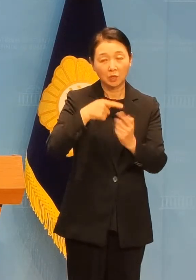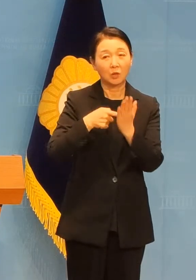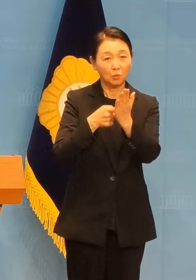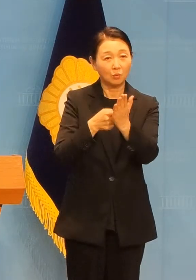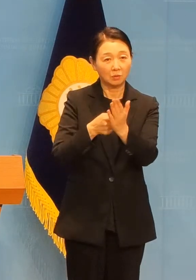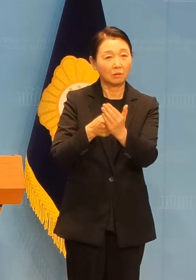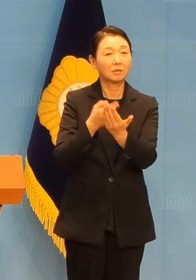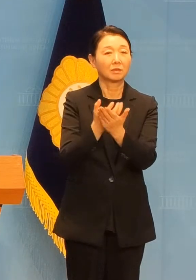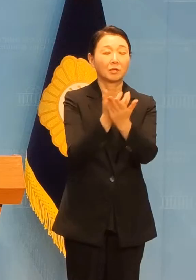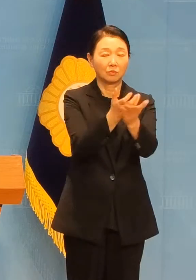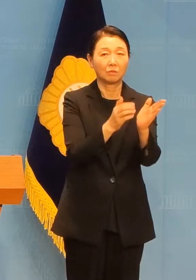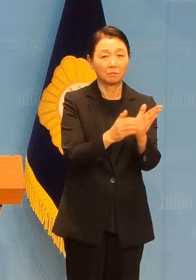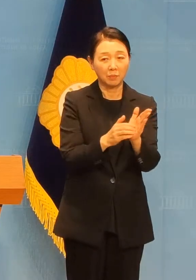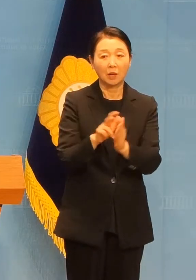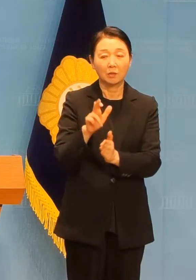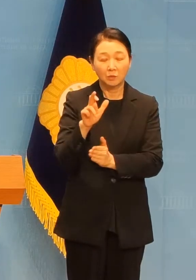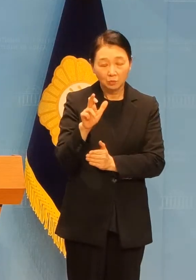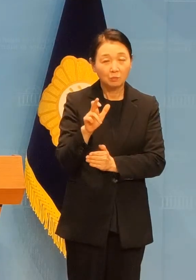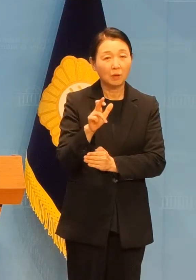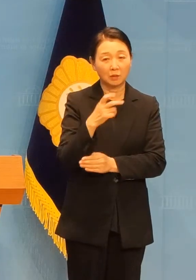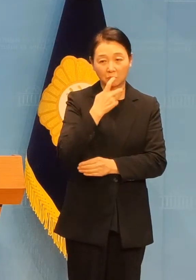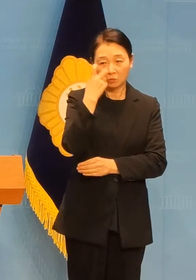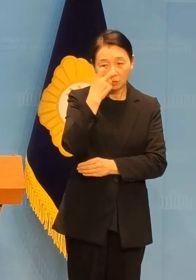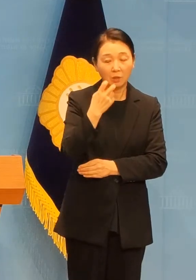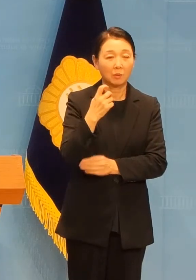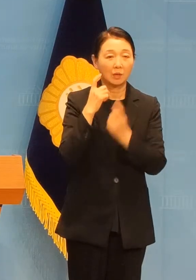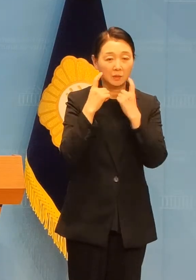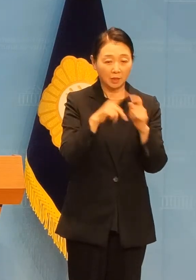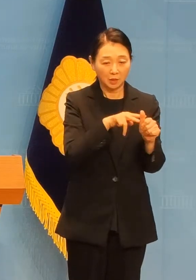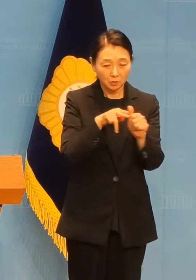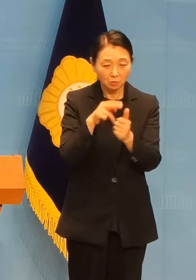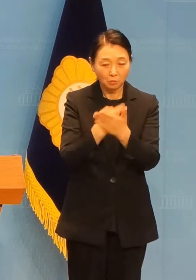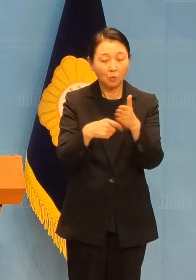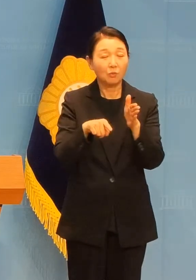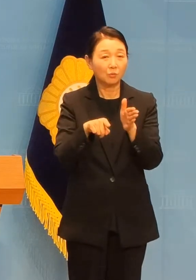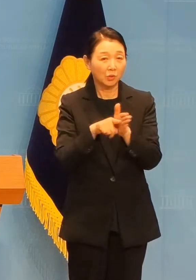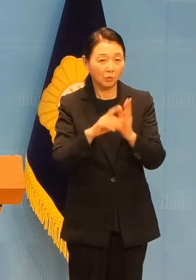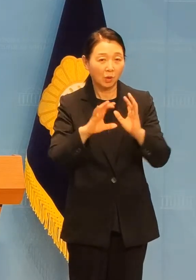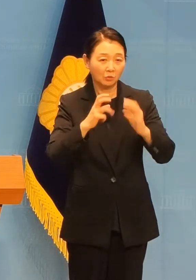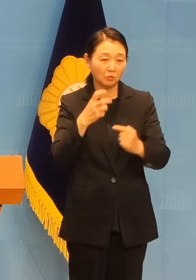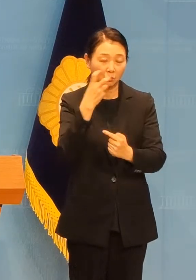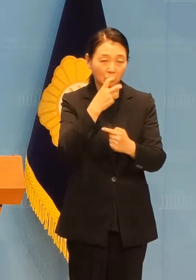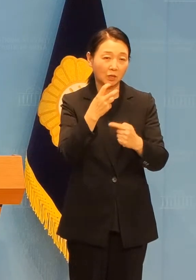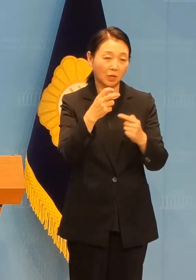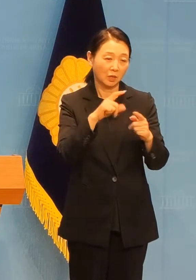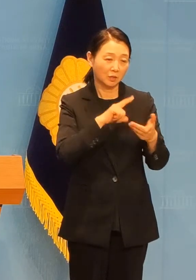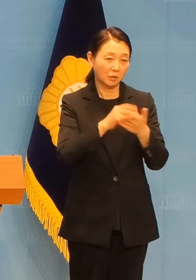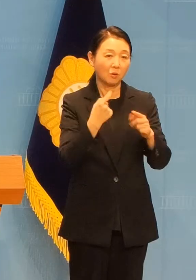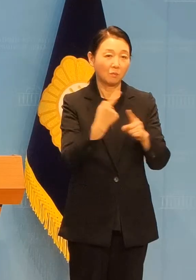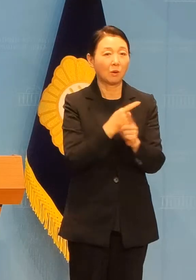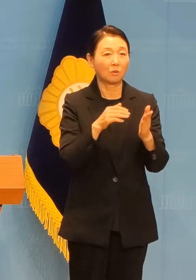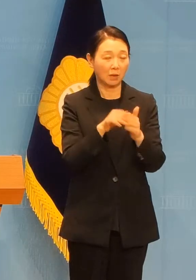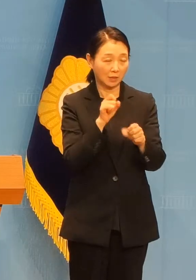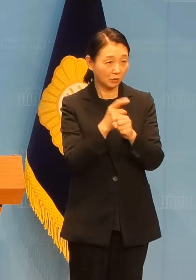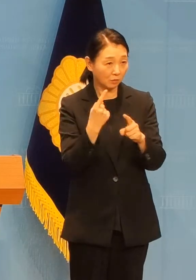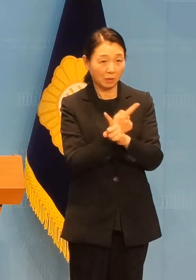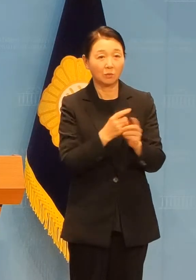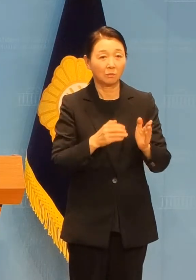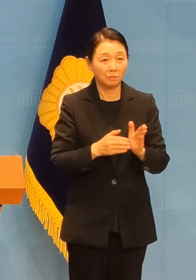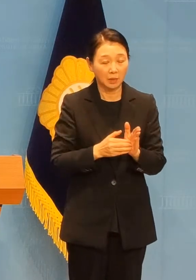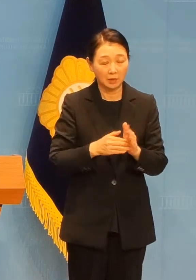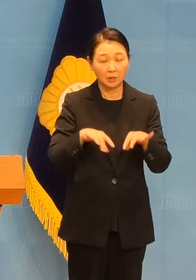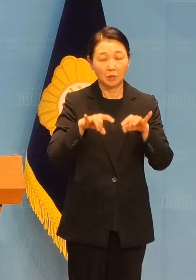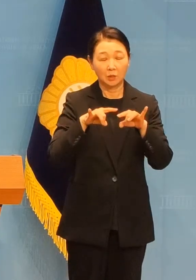쿠팡 국정조사를 개인정보 보호를 위한 국정조사라고 제목을 바꿔 성격을 둔갑시키더니